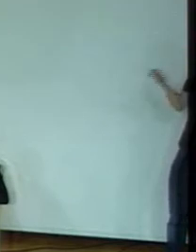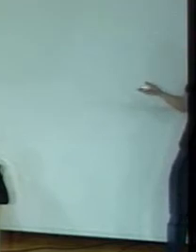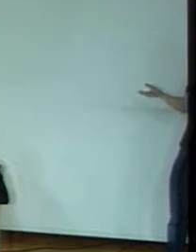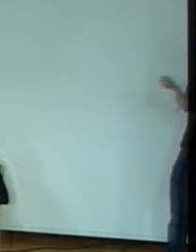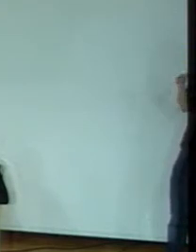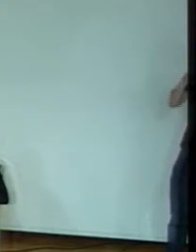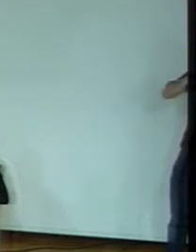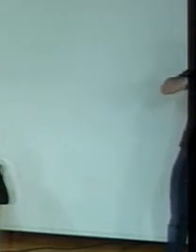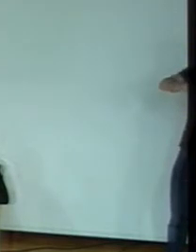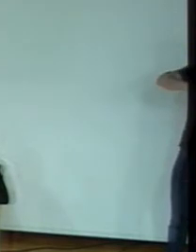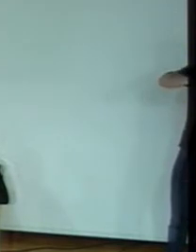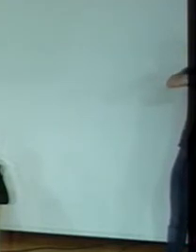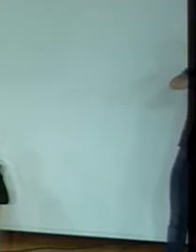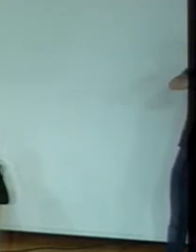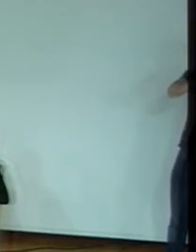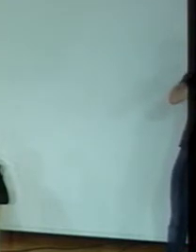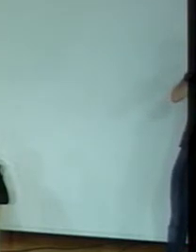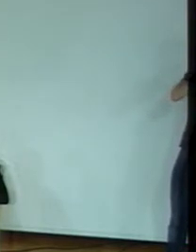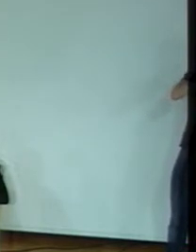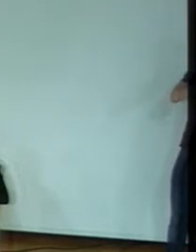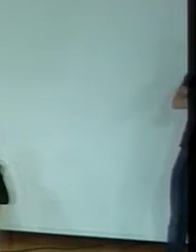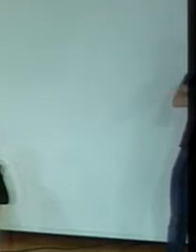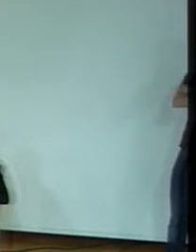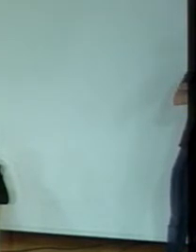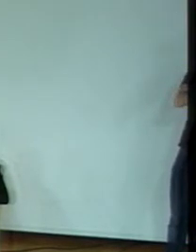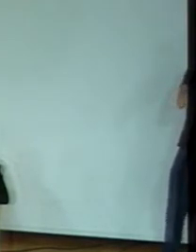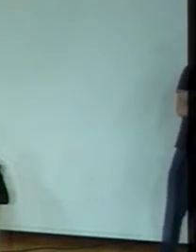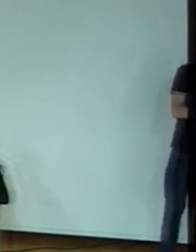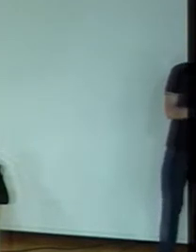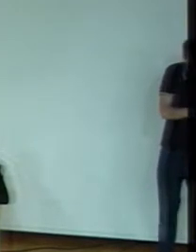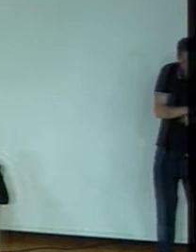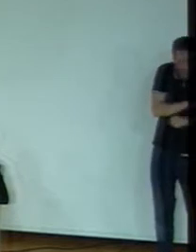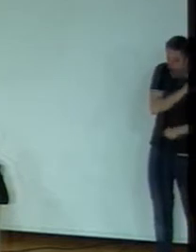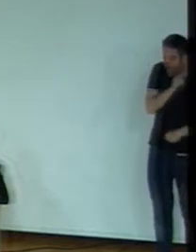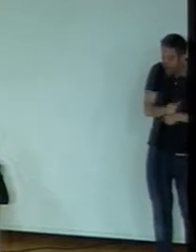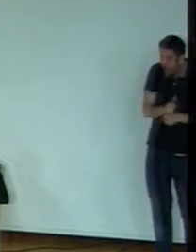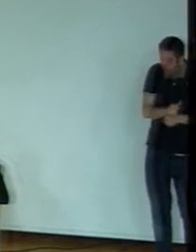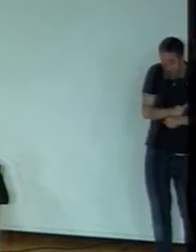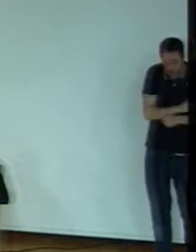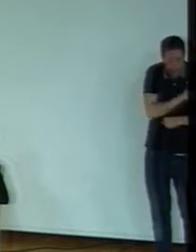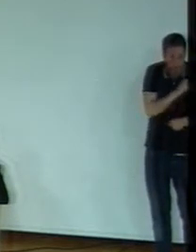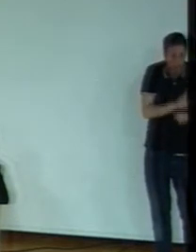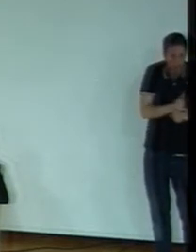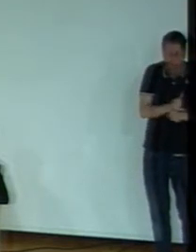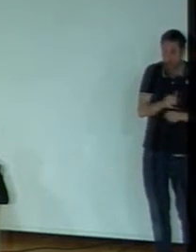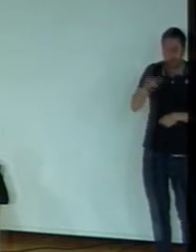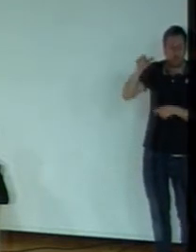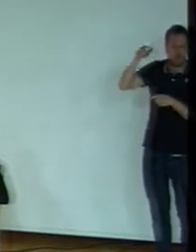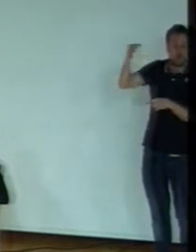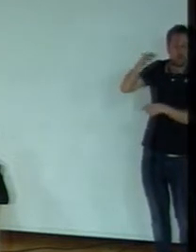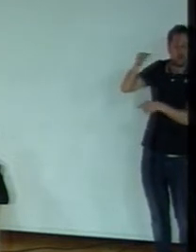que la planète chauffait de 2 degrés, or c'est faux, hein, c'est le GIEC justement qui nous dit cela, et est une instance